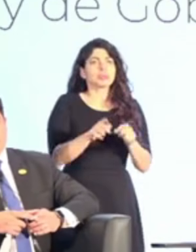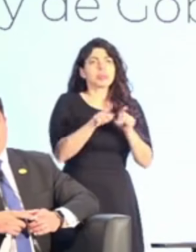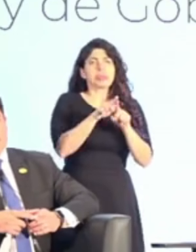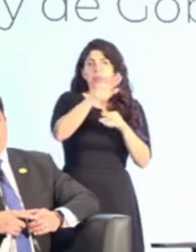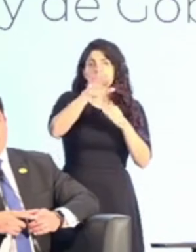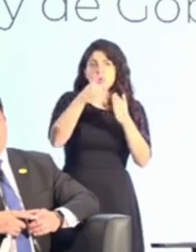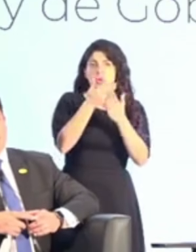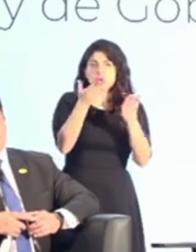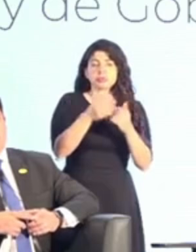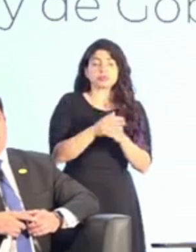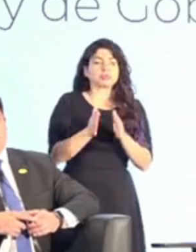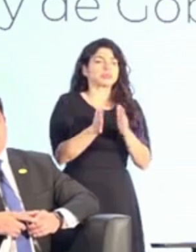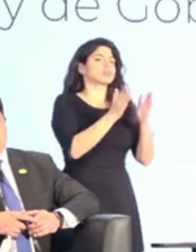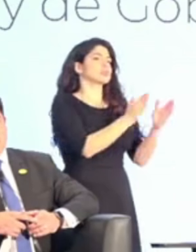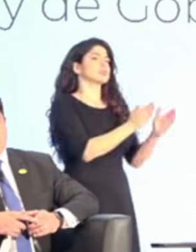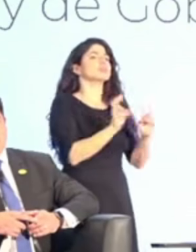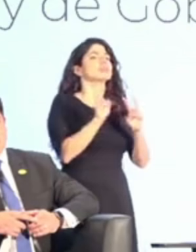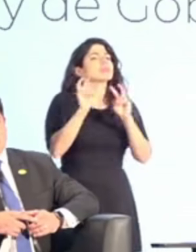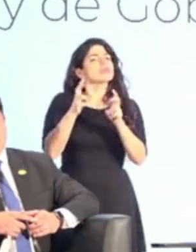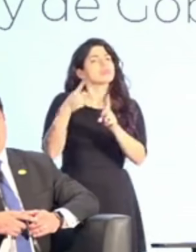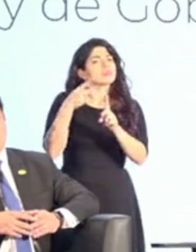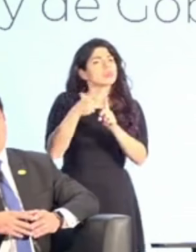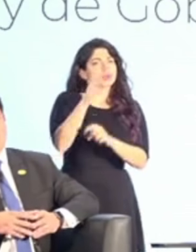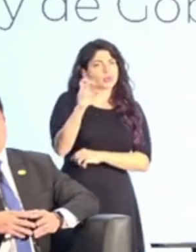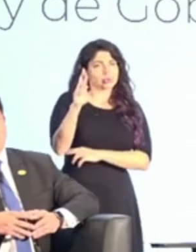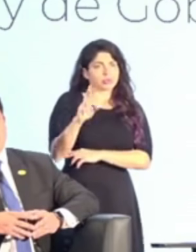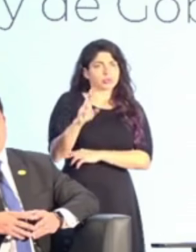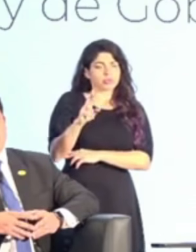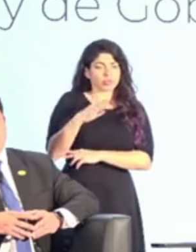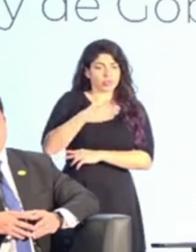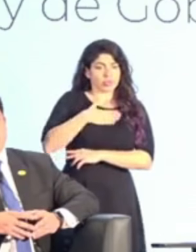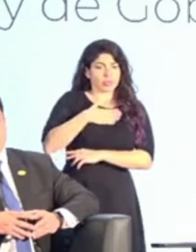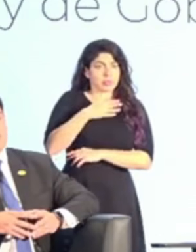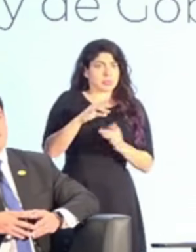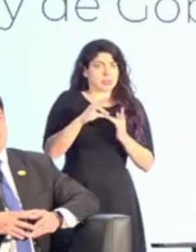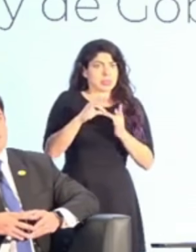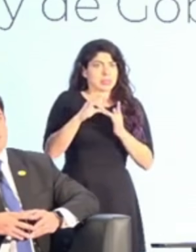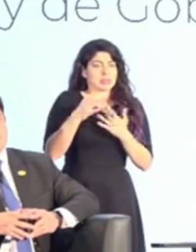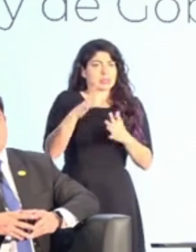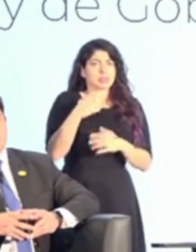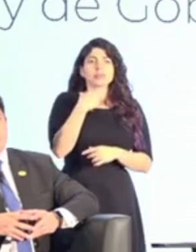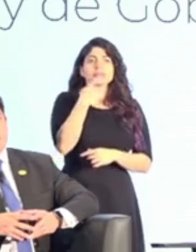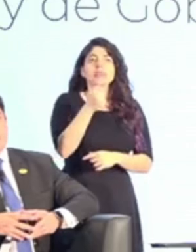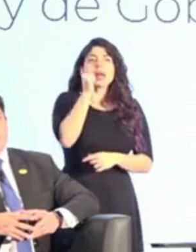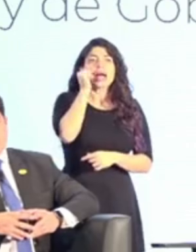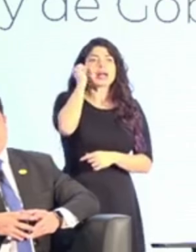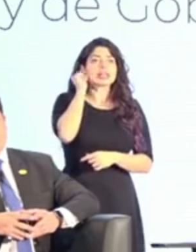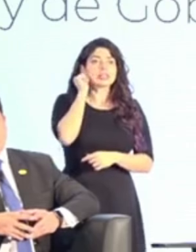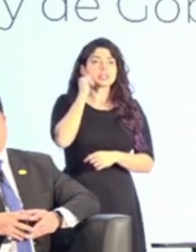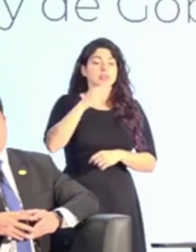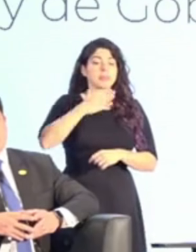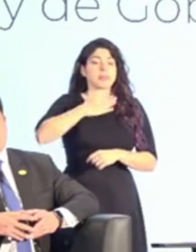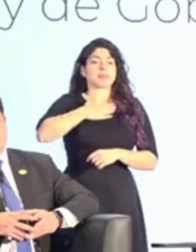todos. En el tema particular, Costa Rica, yo particularmente hice unas manifestaciones ayer sobre